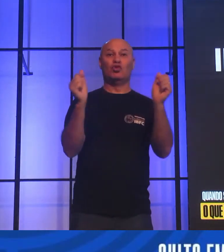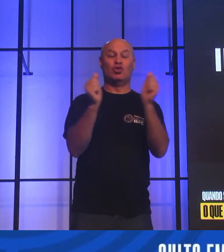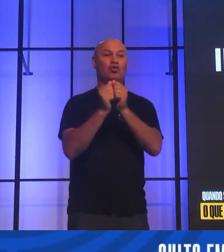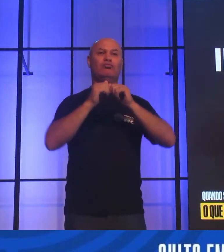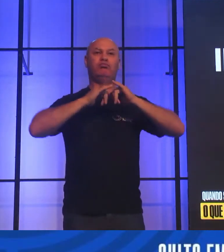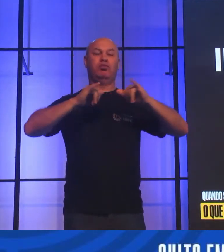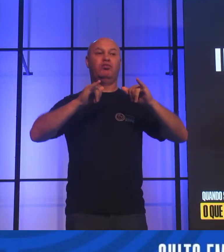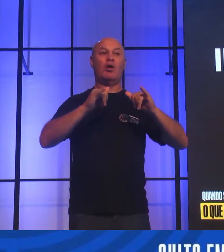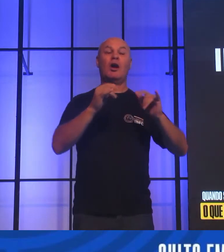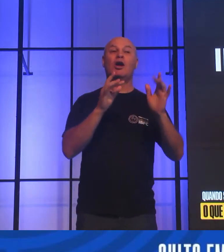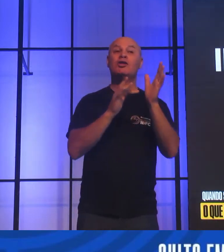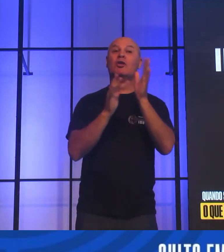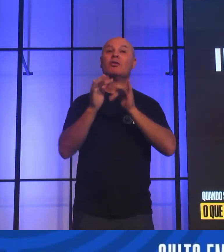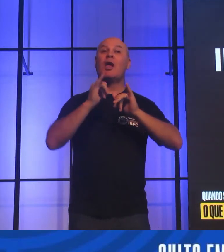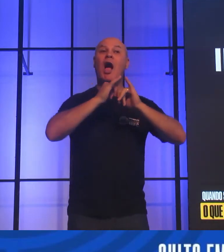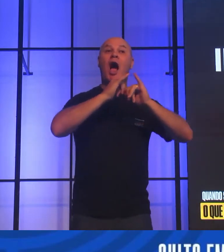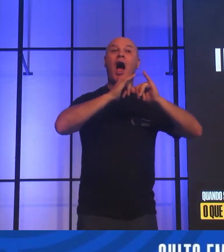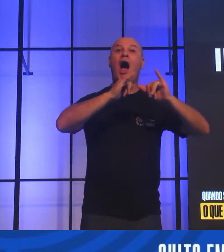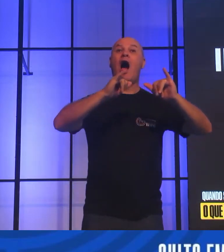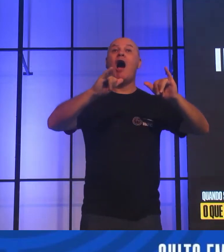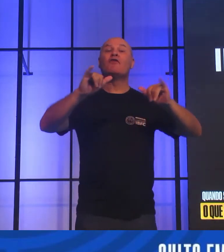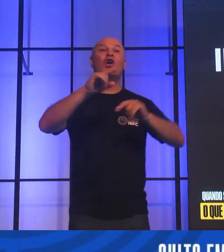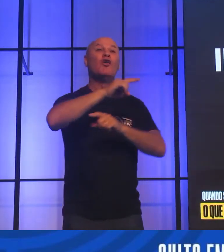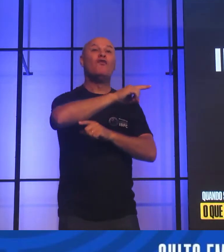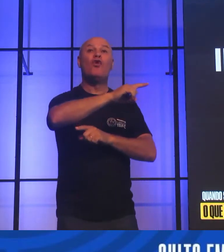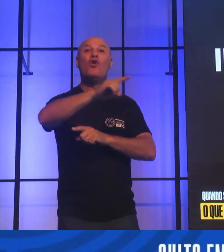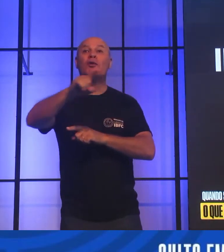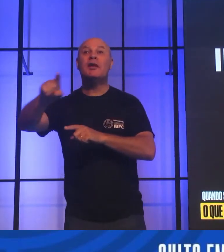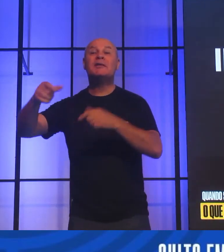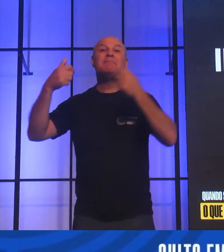a dominar a arte do inesperado.